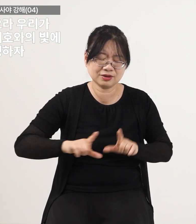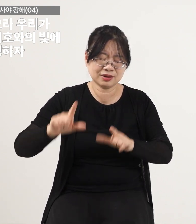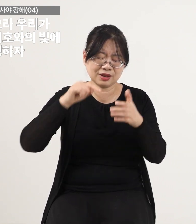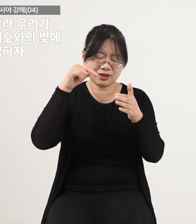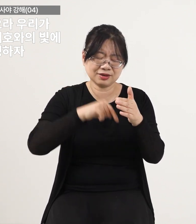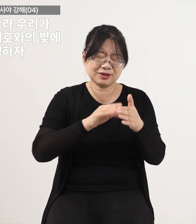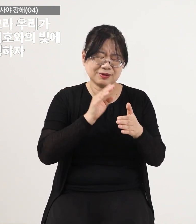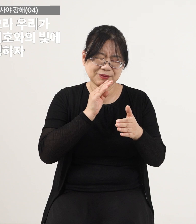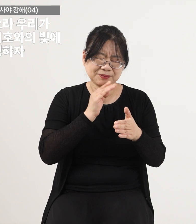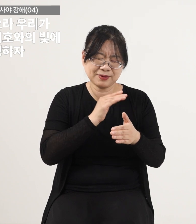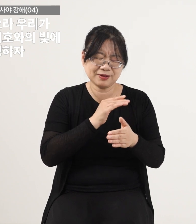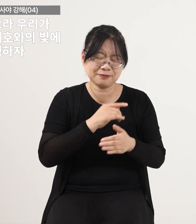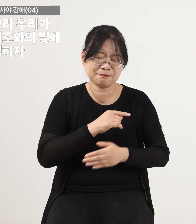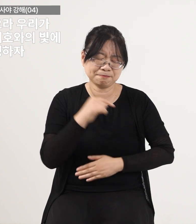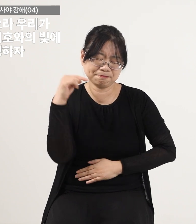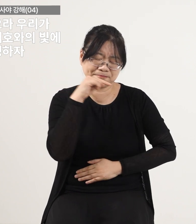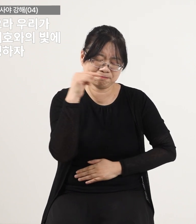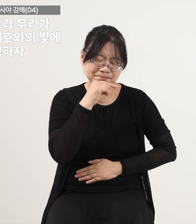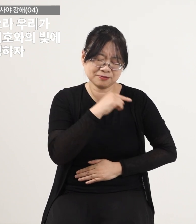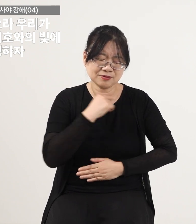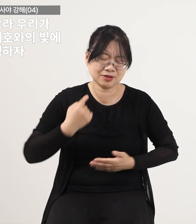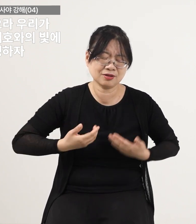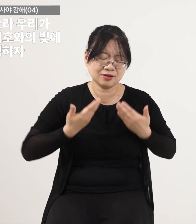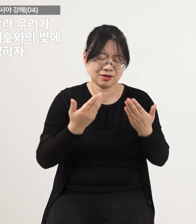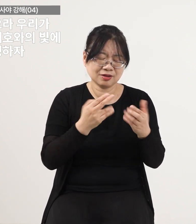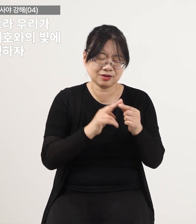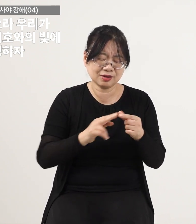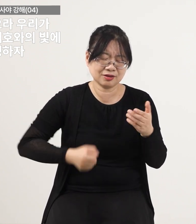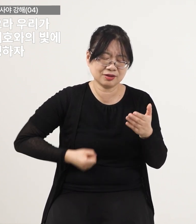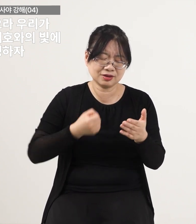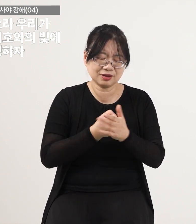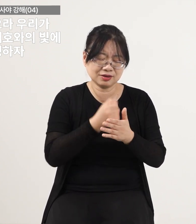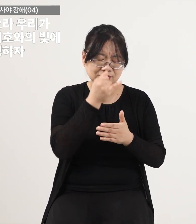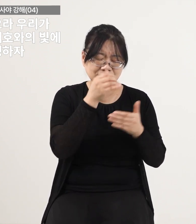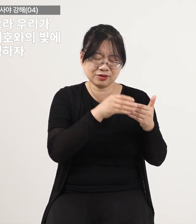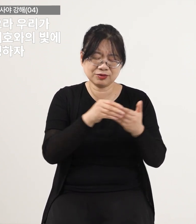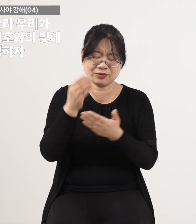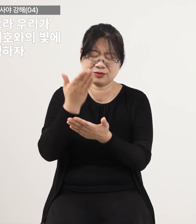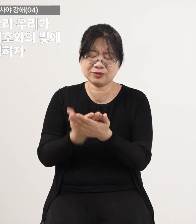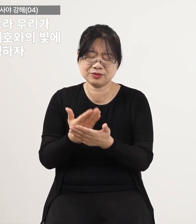처절한 헌신과 결단이 있도록 이끌어 주시옵소서.